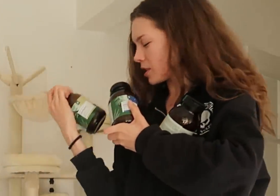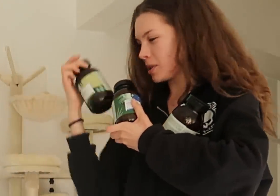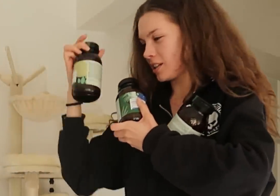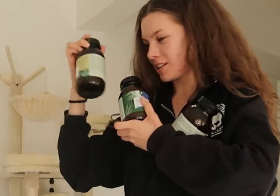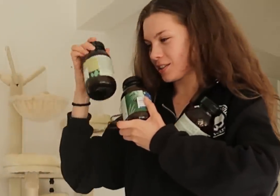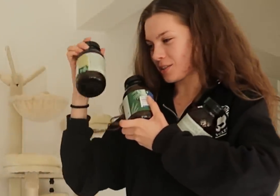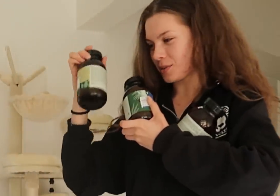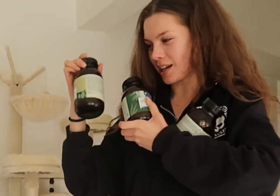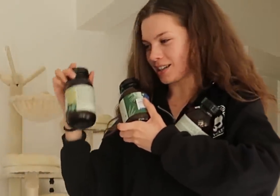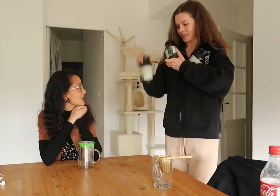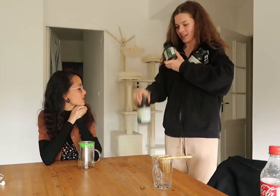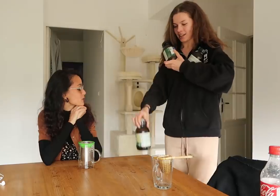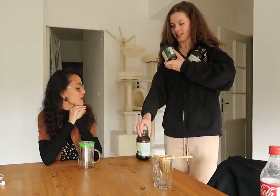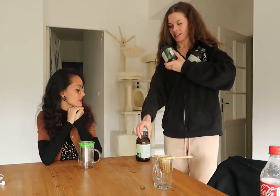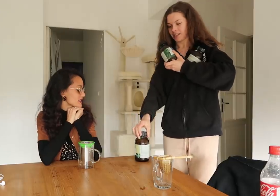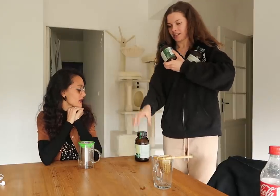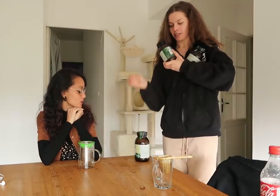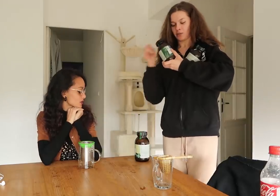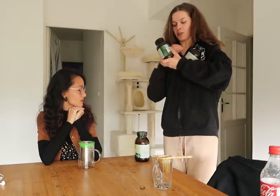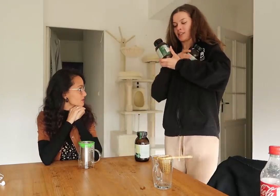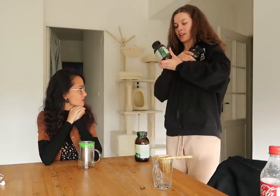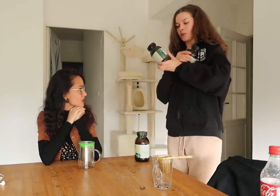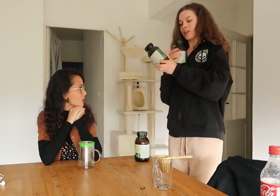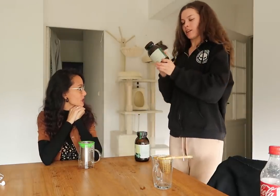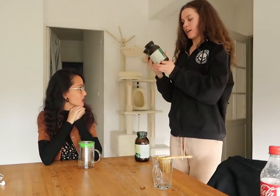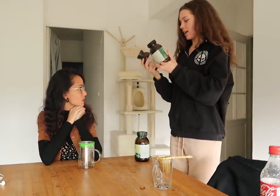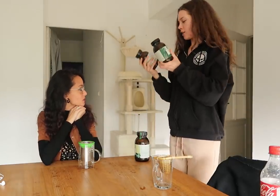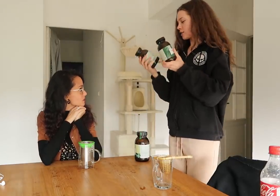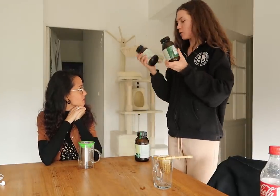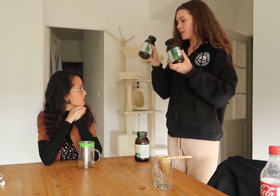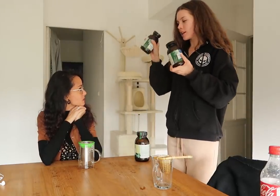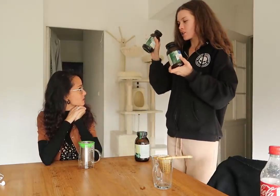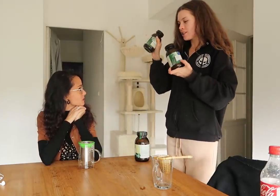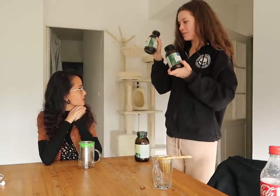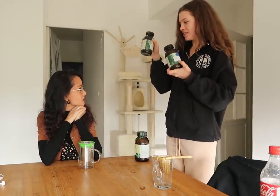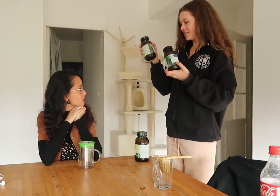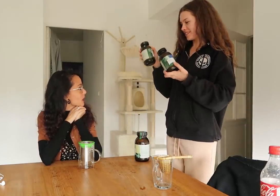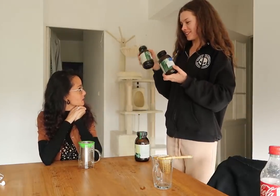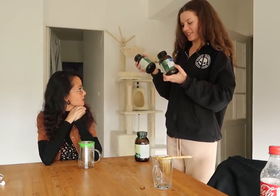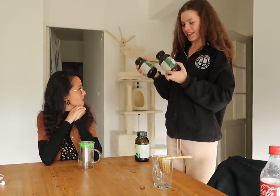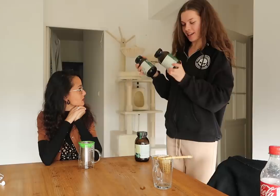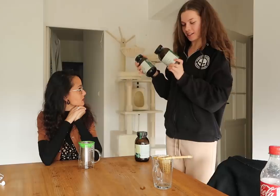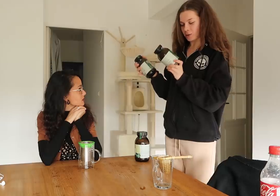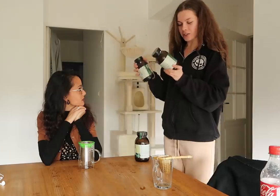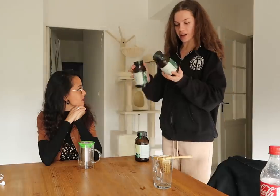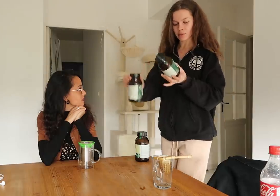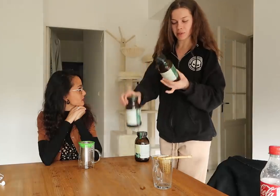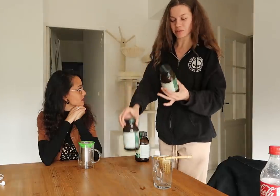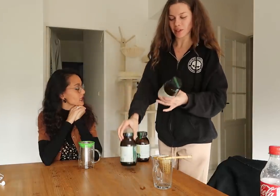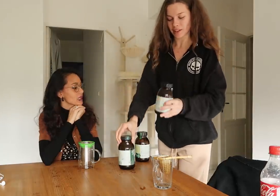aimé. Oui, celui-là. Je veux bien en essayer un autre. Tu veux en essayer un autre? Ouais, carrément. Alors, t'as le Energize Me. Ouais. Et le Calm Me. Bah,